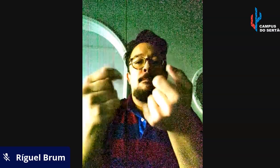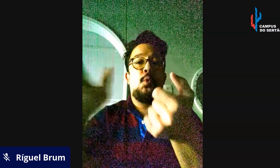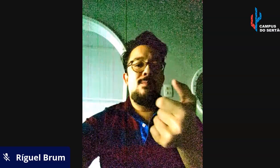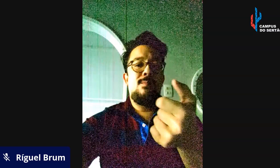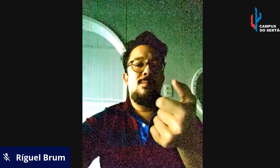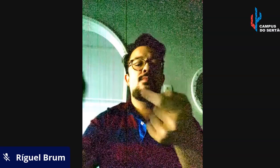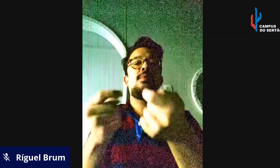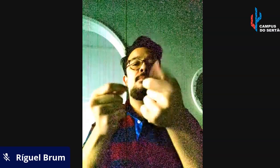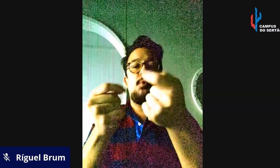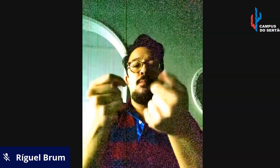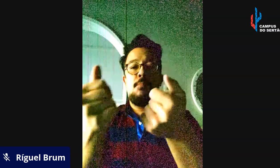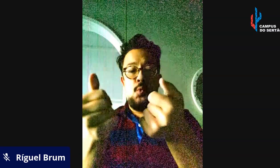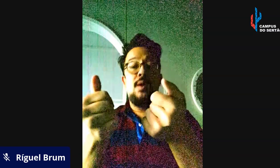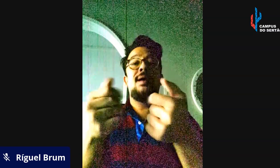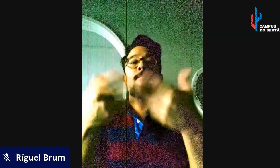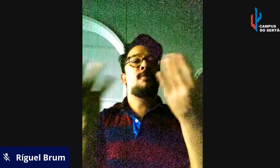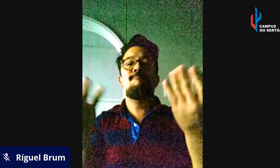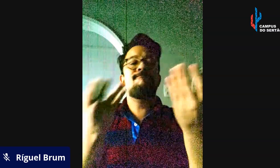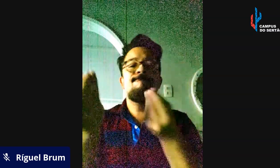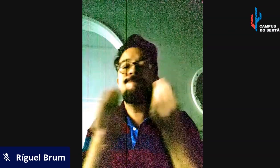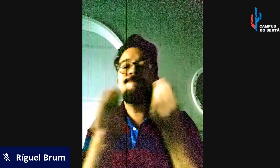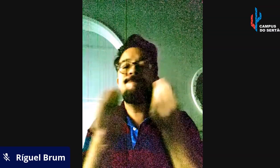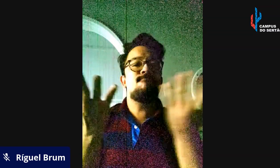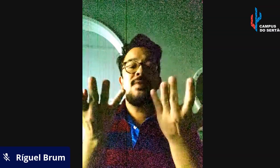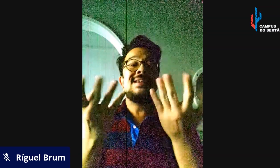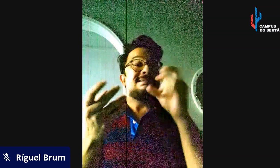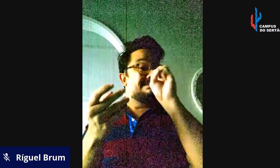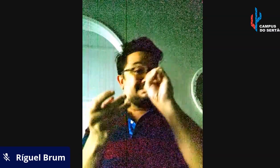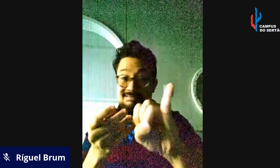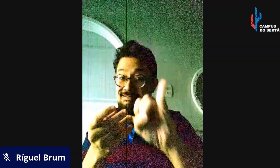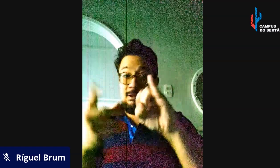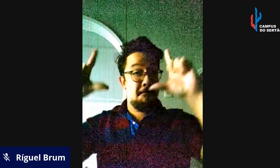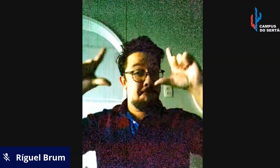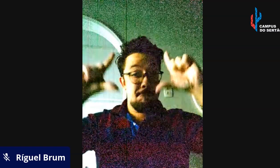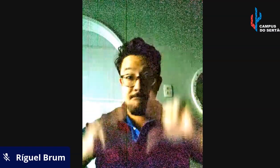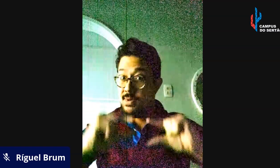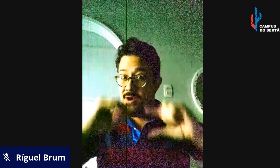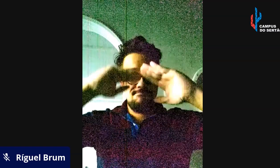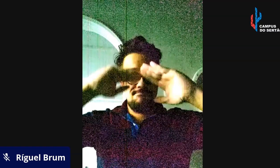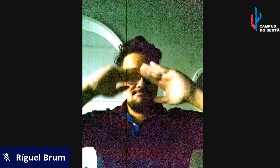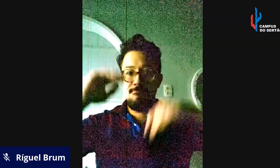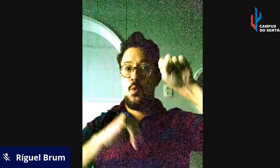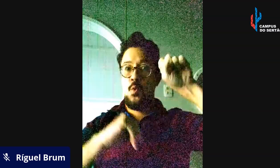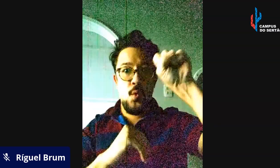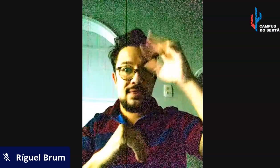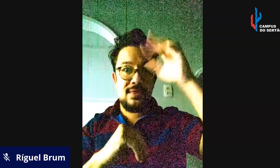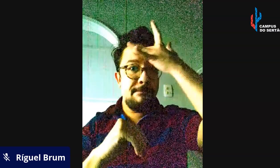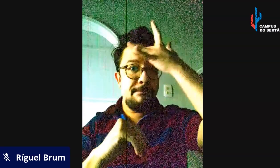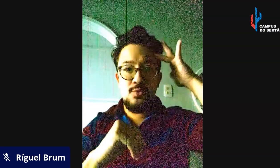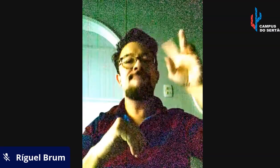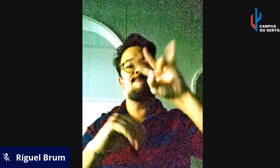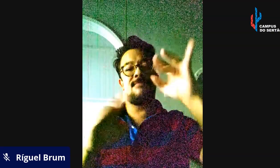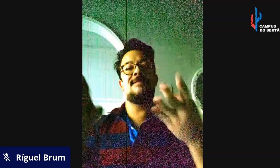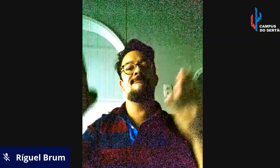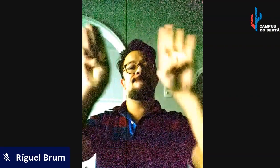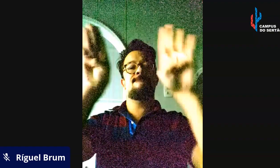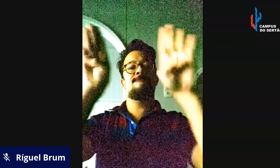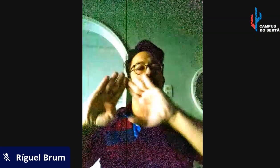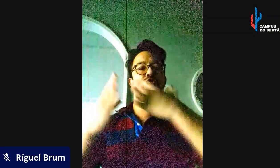presentes, sexto e sétimo, eles acabam juntando turmas por pouca quantidade de alunos. Então, essa redução,